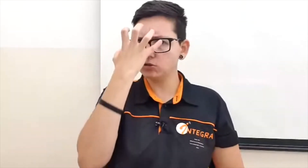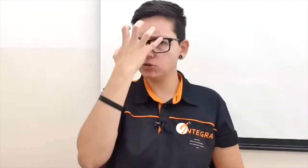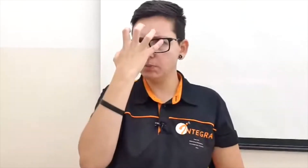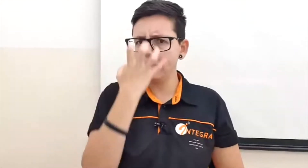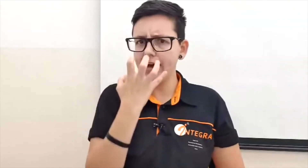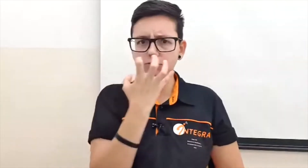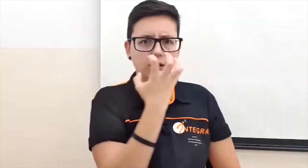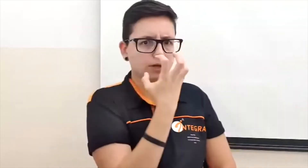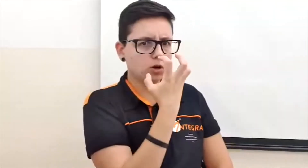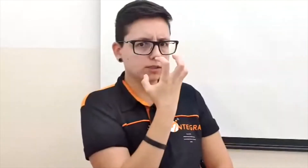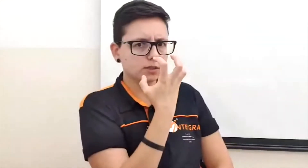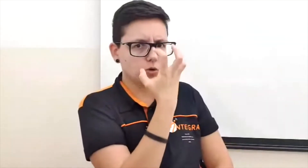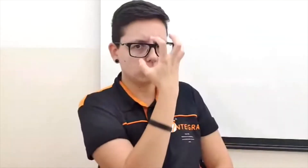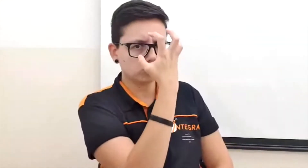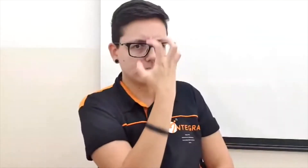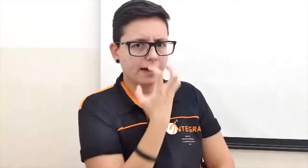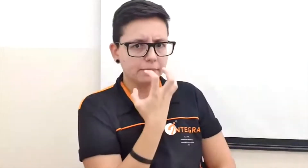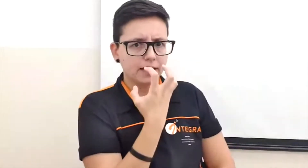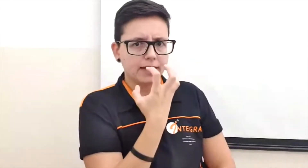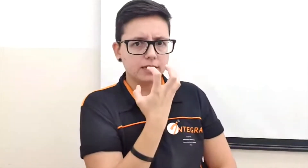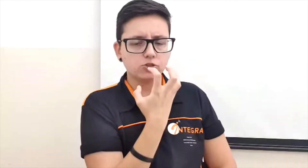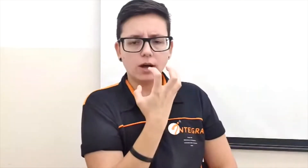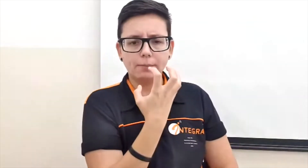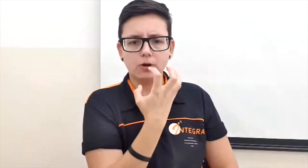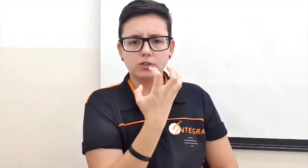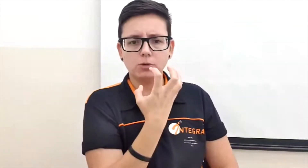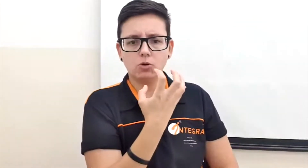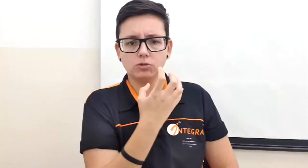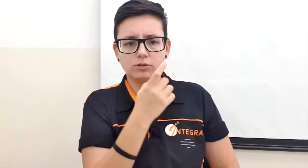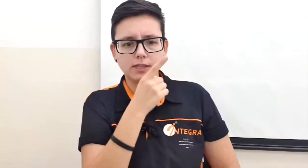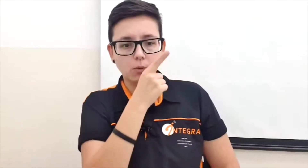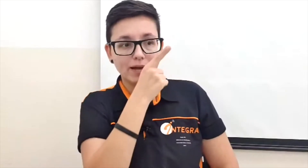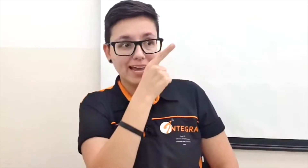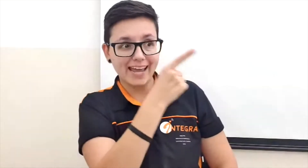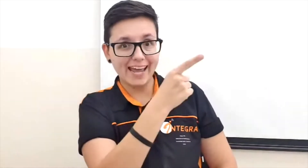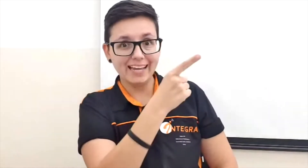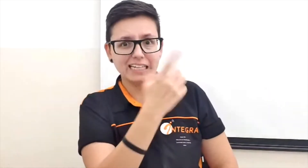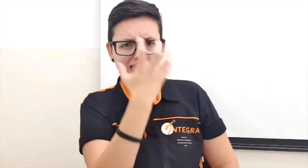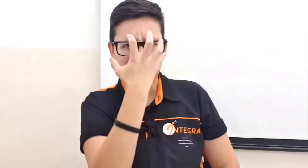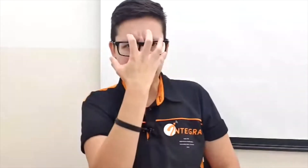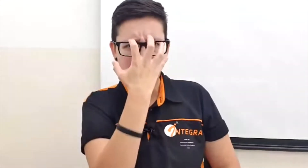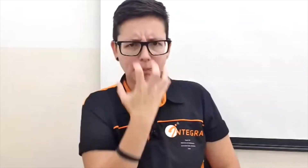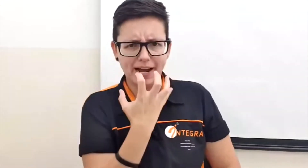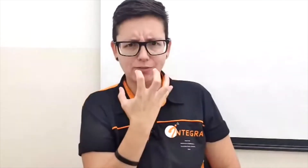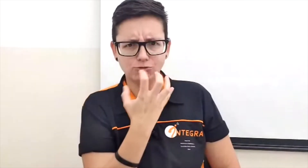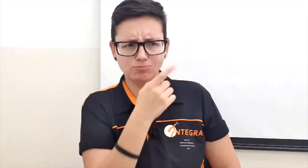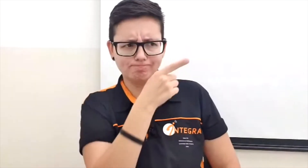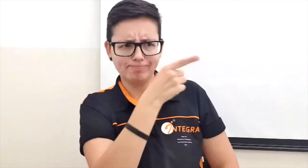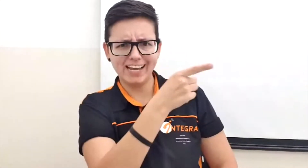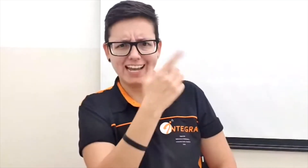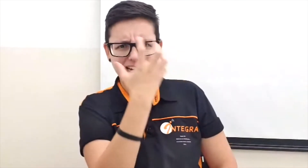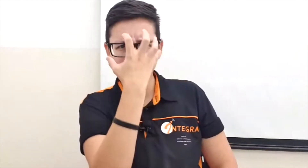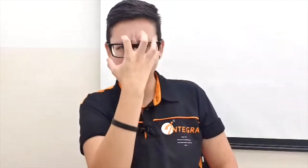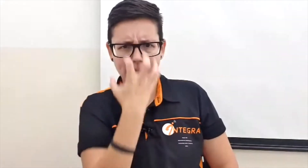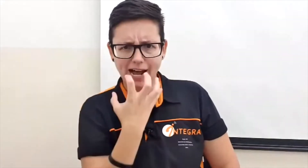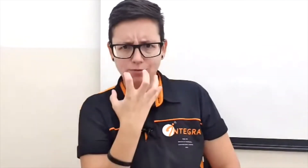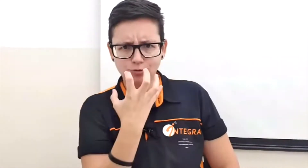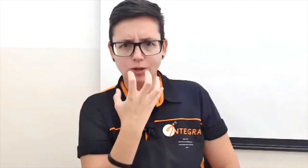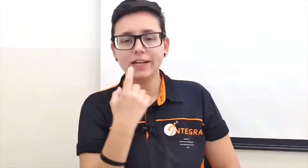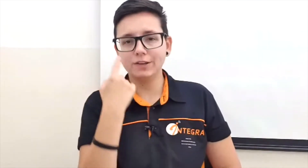rosto, bravo. Não encosta no rosto, tá? Ele só é próximo ao rosto. Então, ele, bravo. Ele, bravo. E